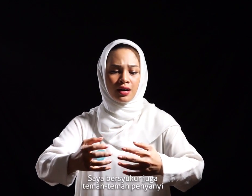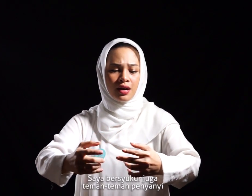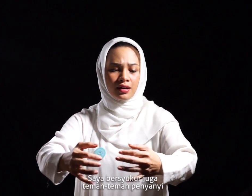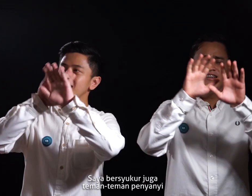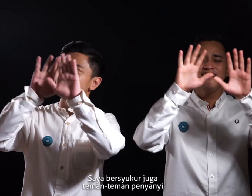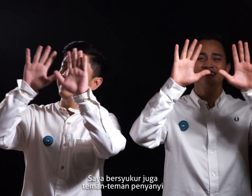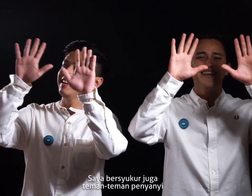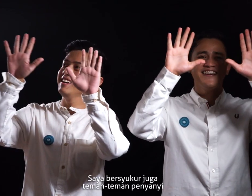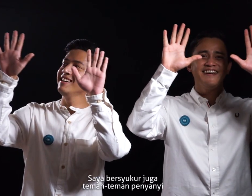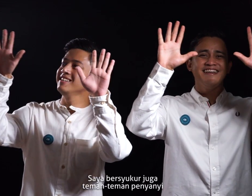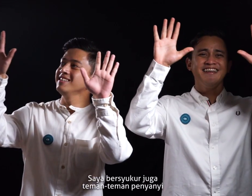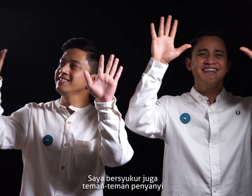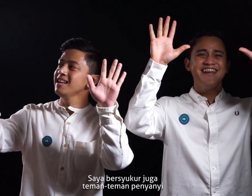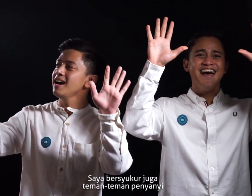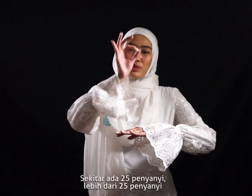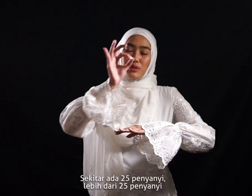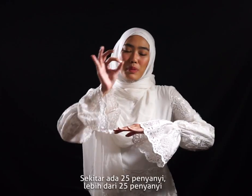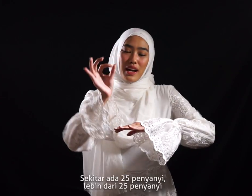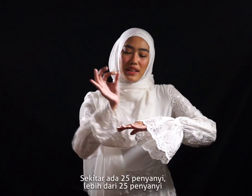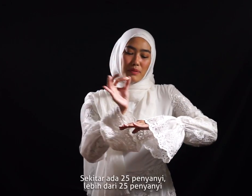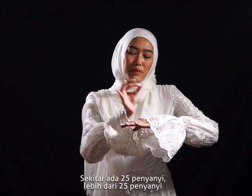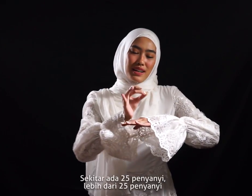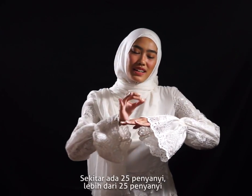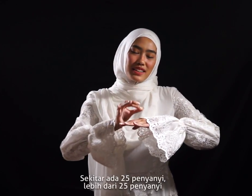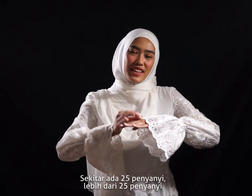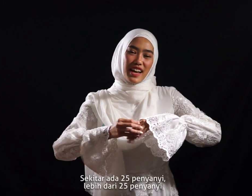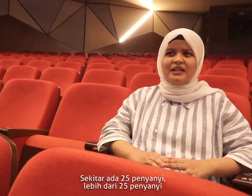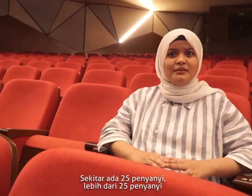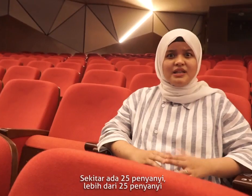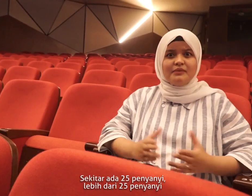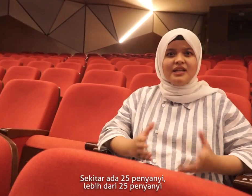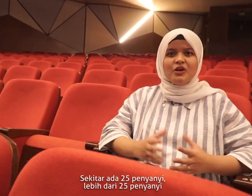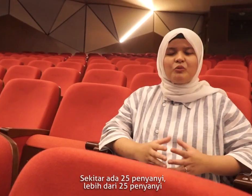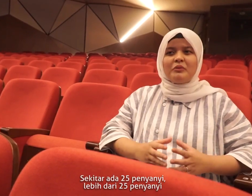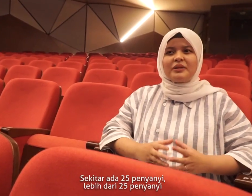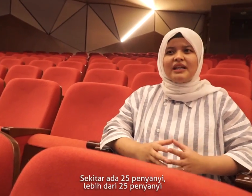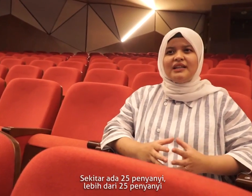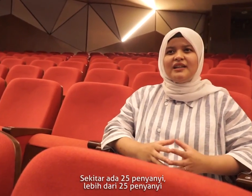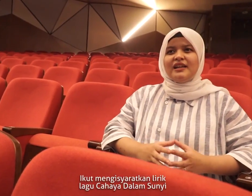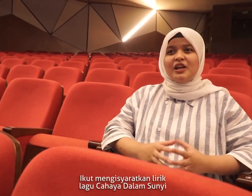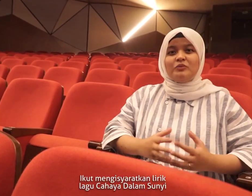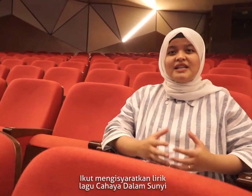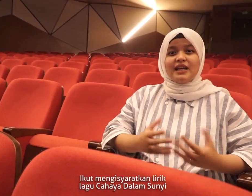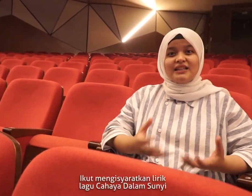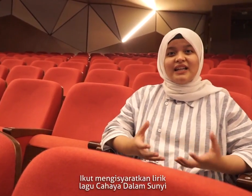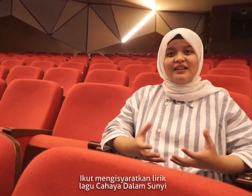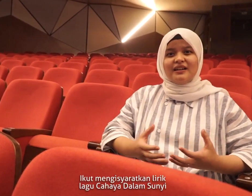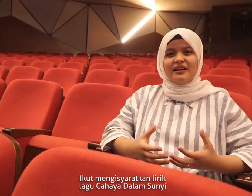Saya bersyukur juga teman-teman penyanyi, sekitar ada 25 penyanyi, lebih dari 25 penyanyi ikut mengisyaratkan